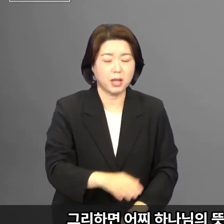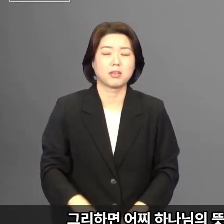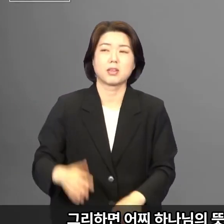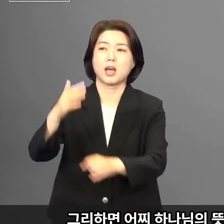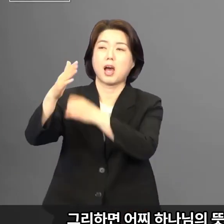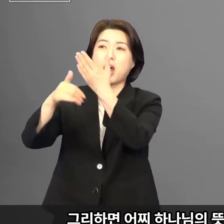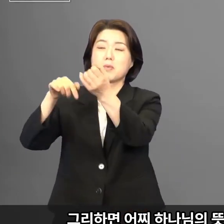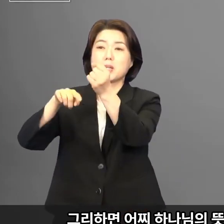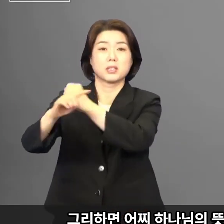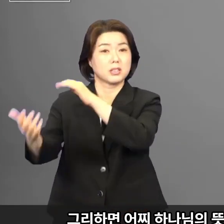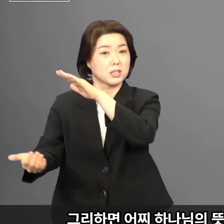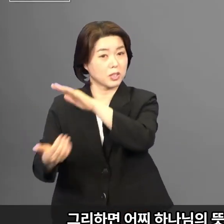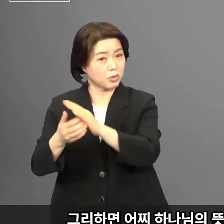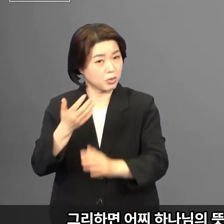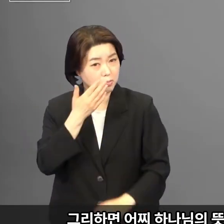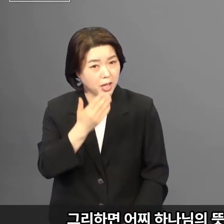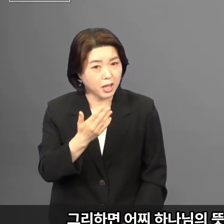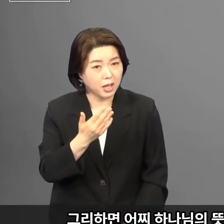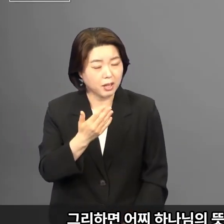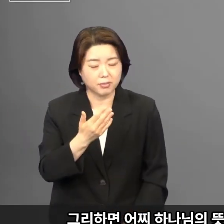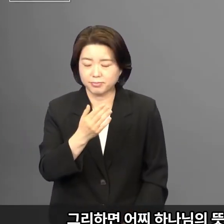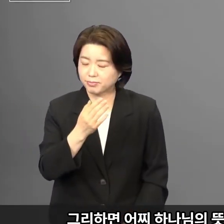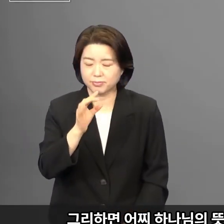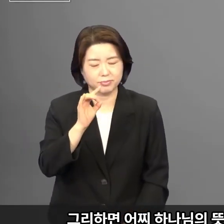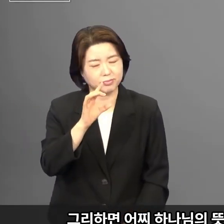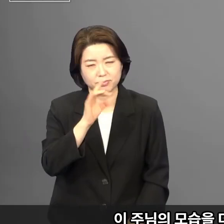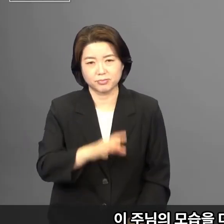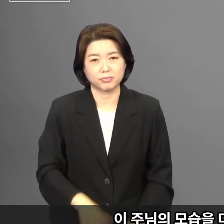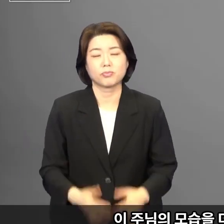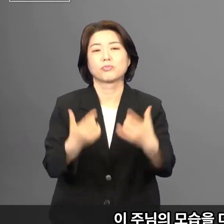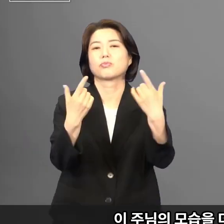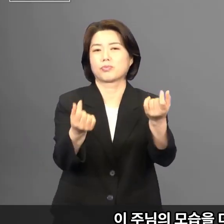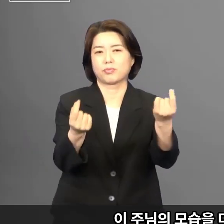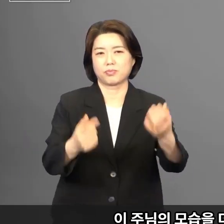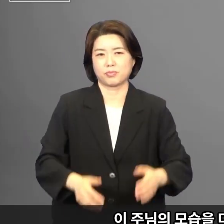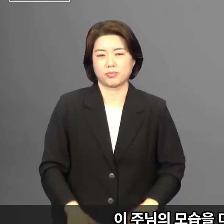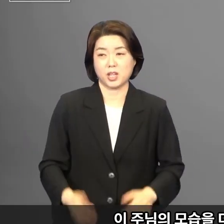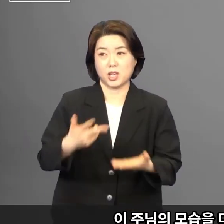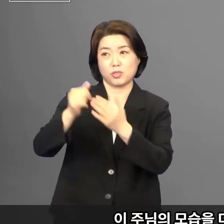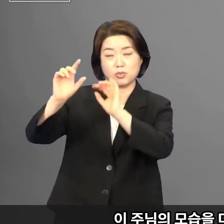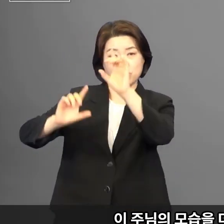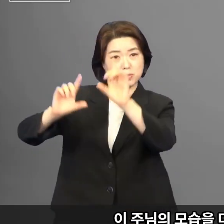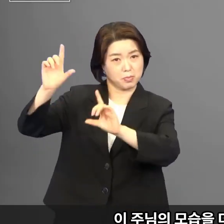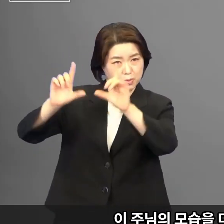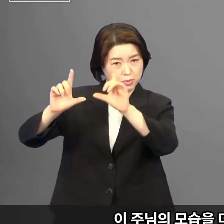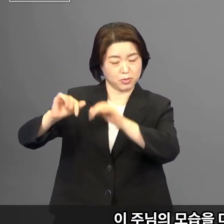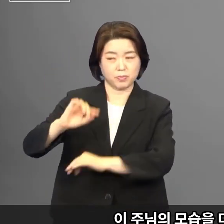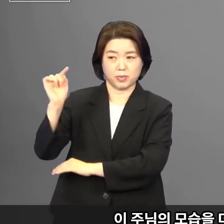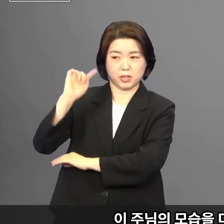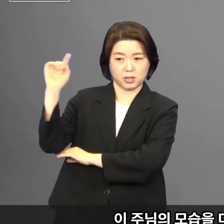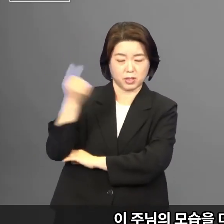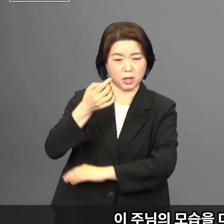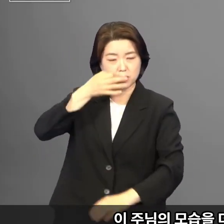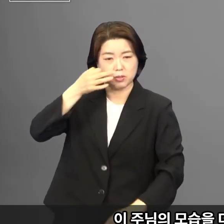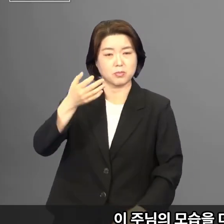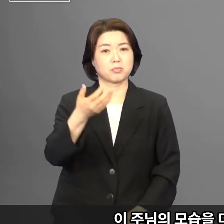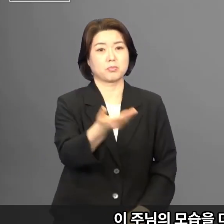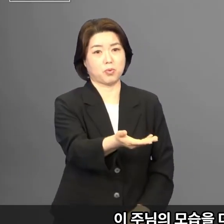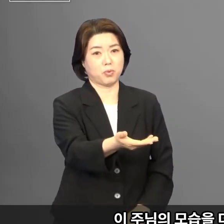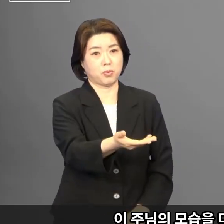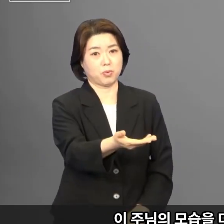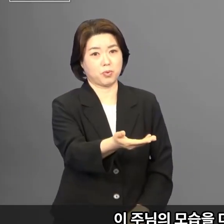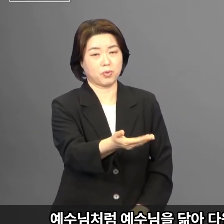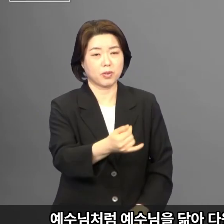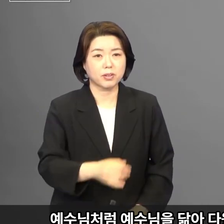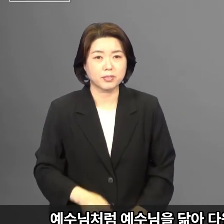뜻이 이루어지겠느냐. 마찬가지예요. 이 주님의 모습을 다윗이 보여주고